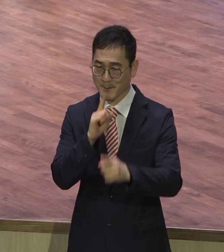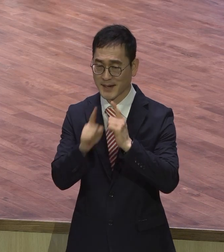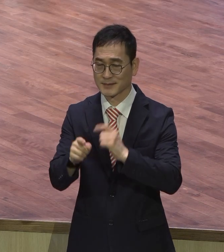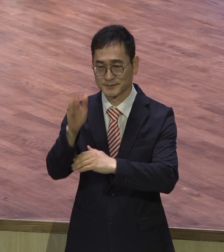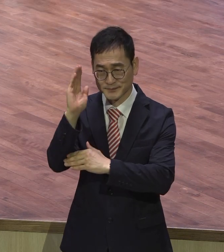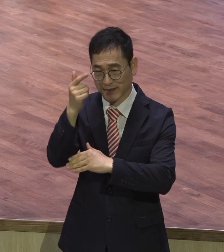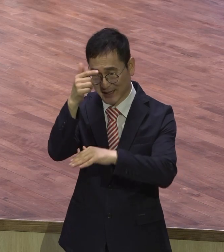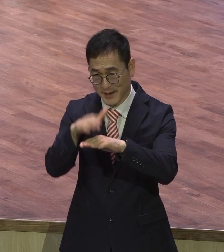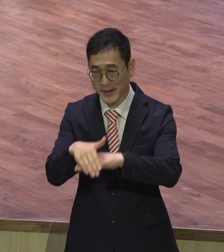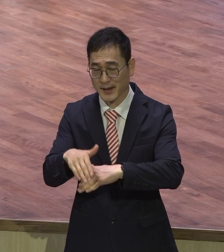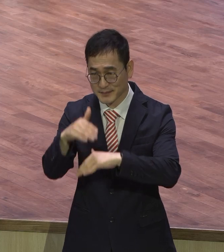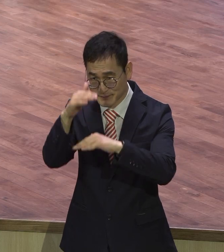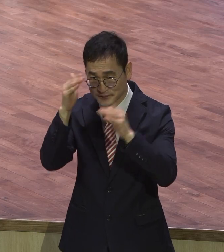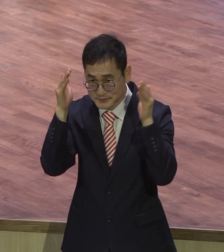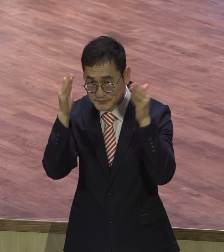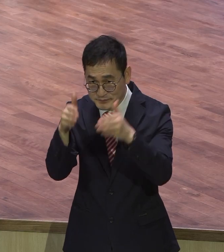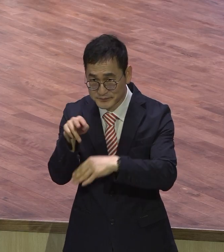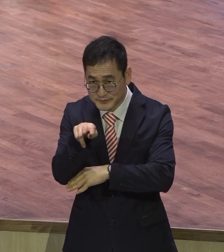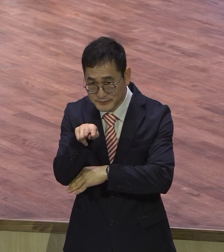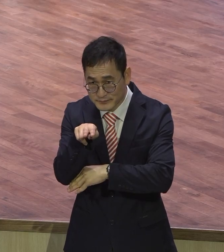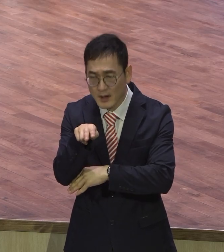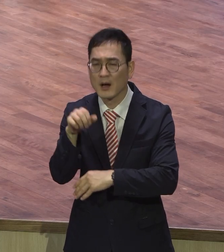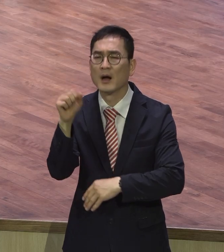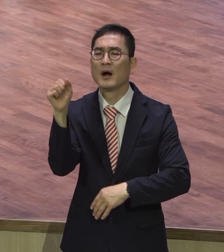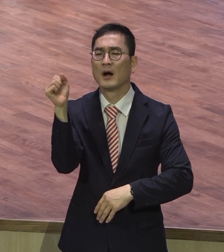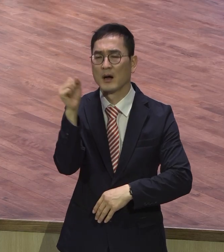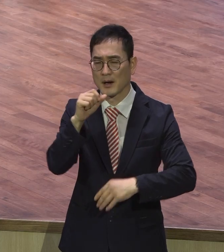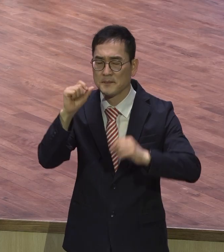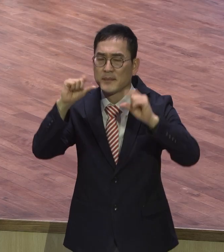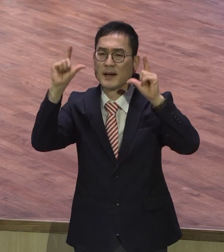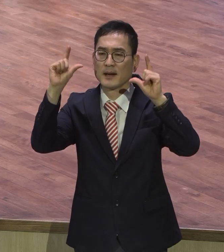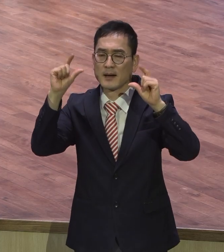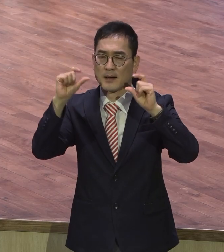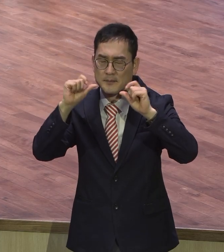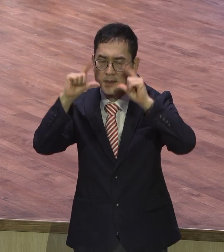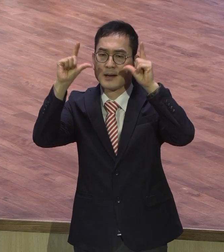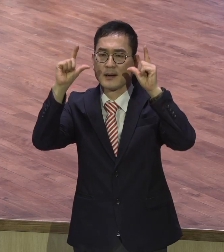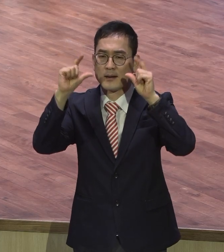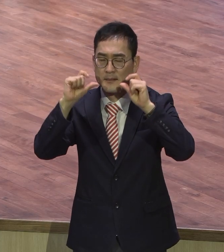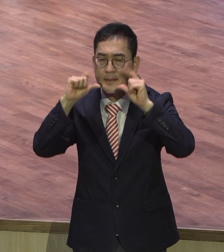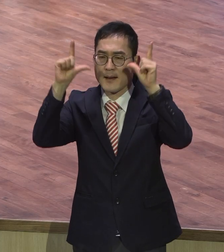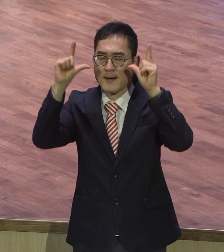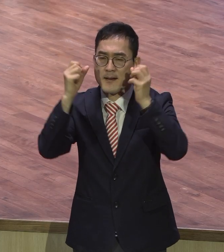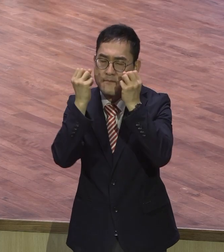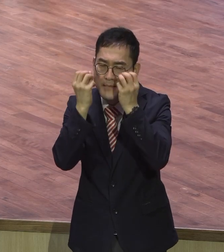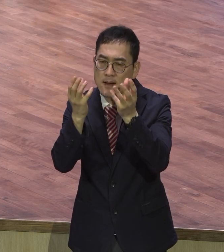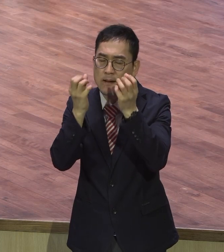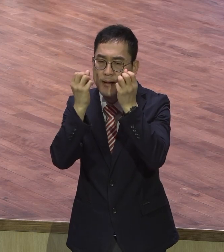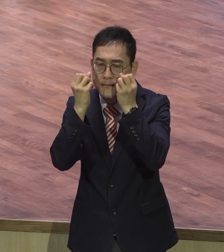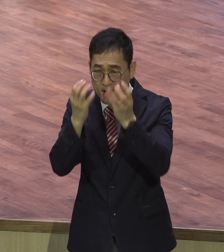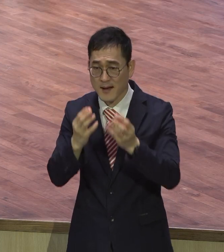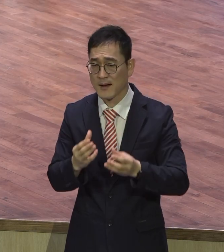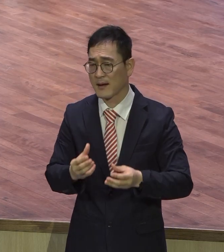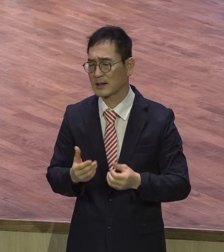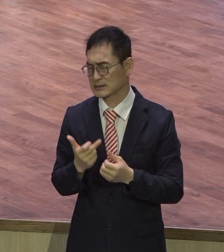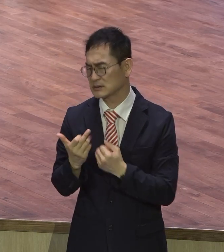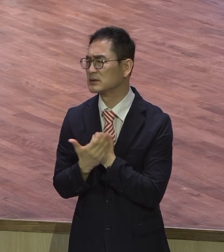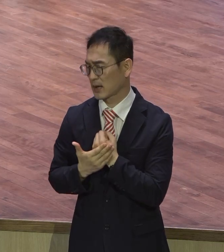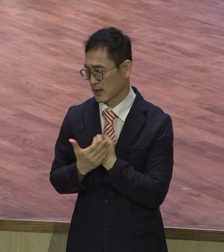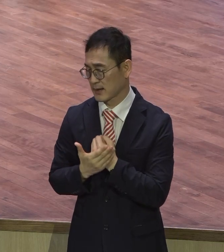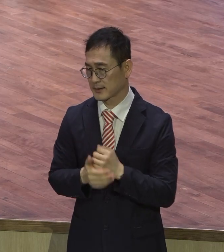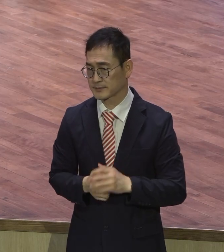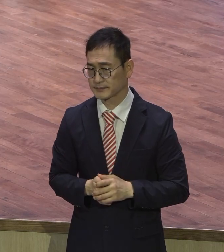하나님 앞에서 깨닫게 닫는 것이 큰 은혜입니다 그리고 그 깨달은 것을